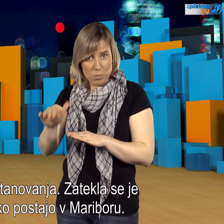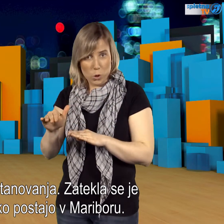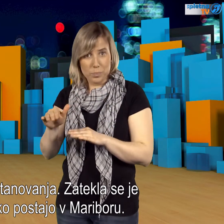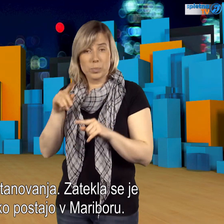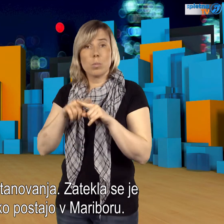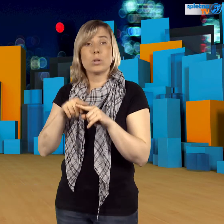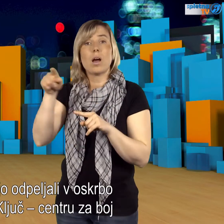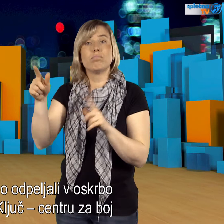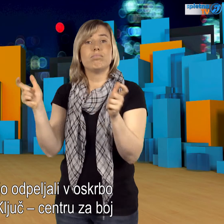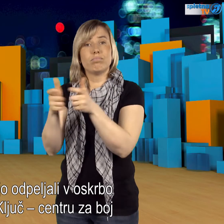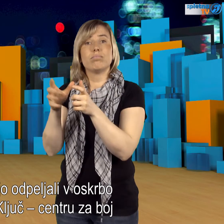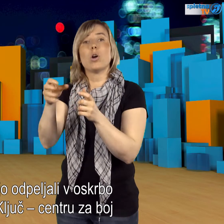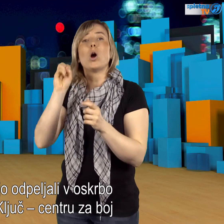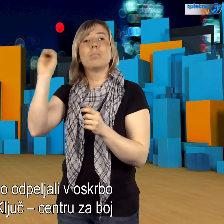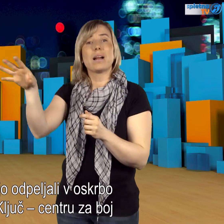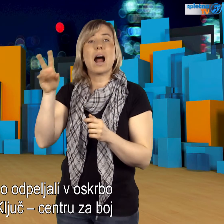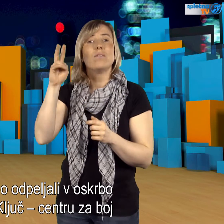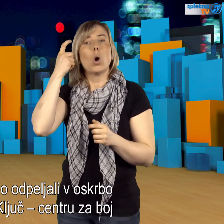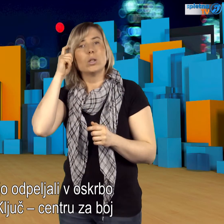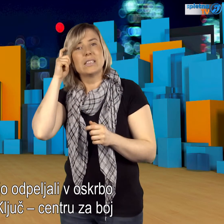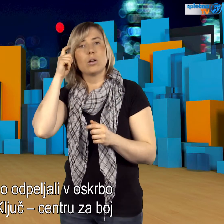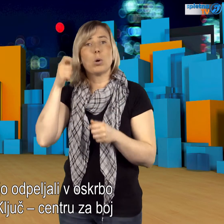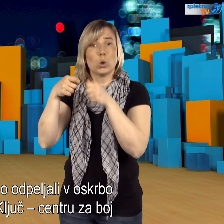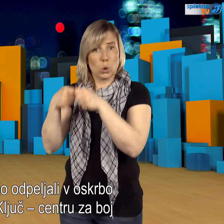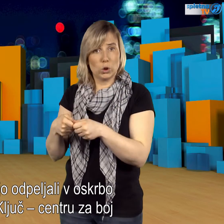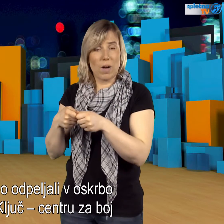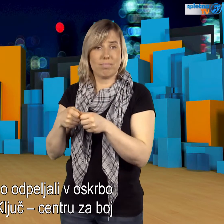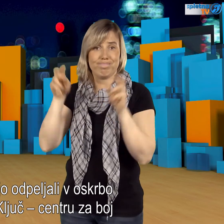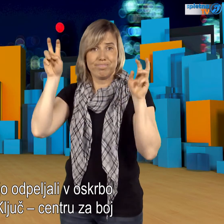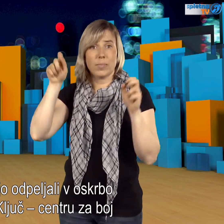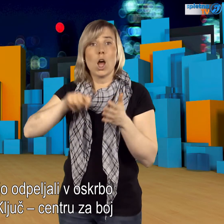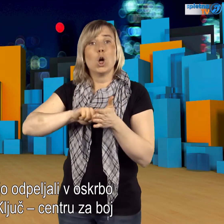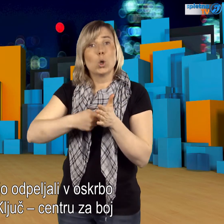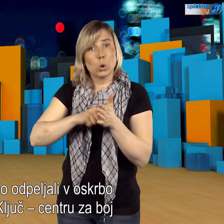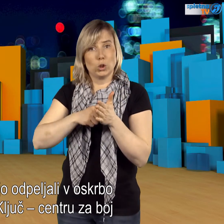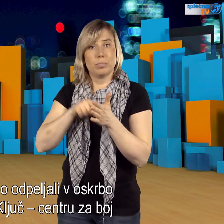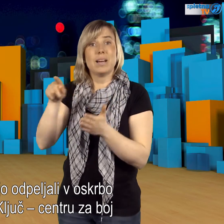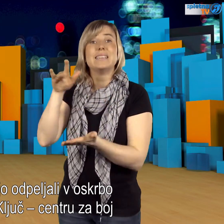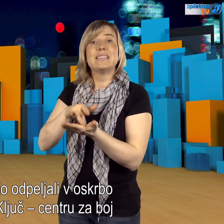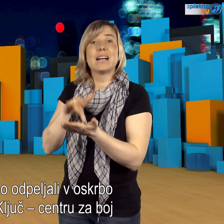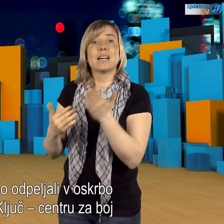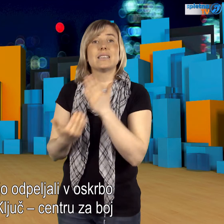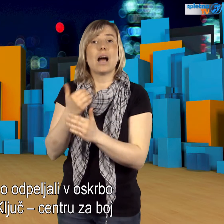Mariboru. Nato so jo odpeljali v oskrbo društvu Ključ, Centru za boj proti trgovini z ljudmi.